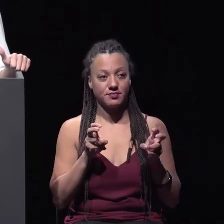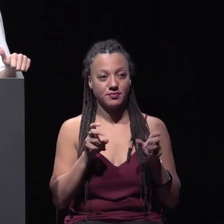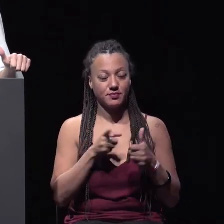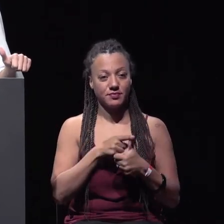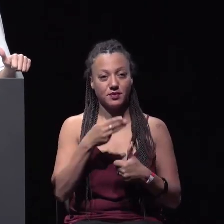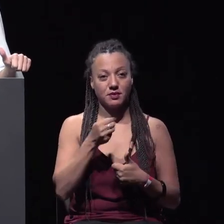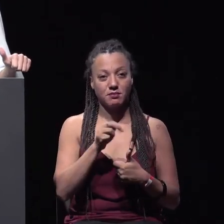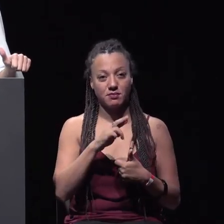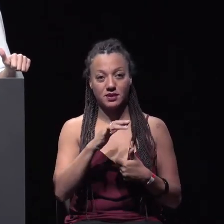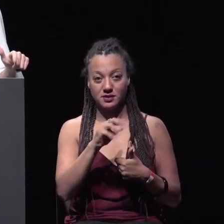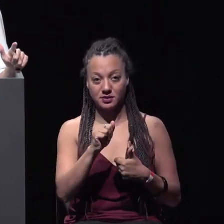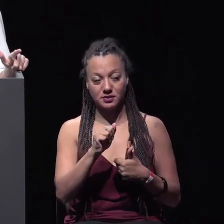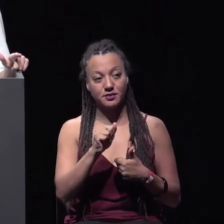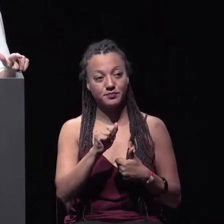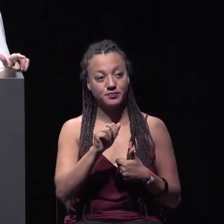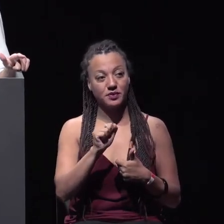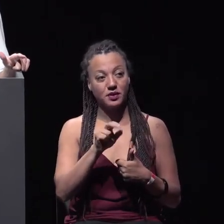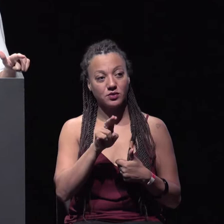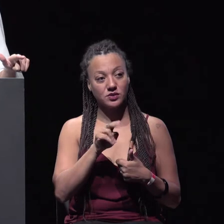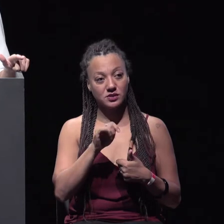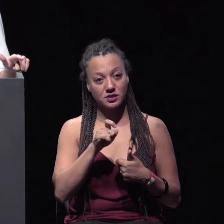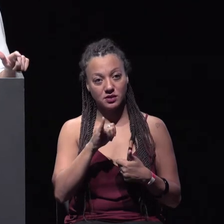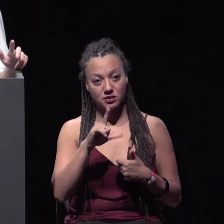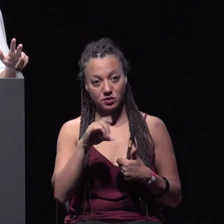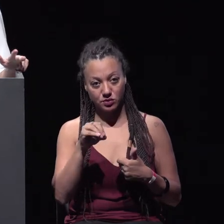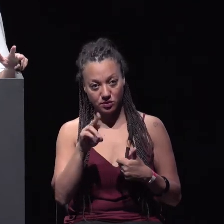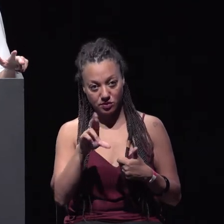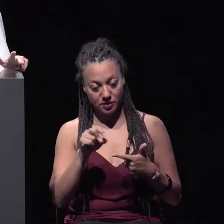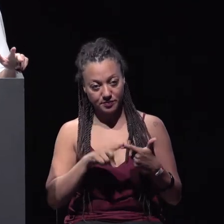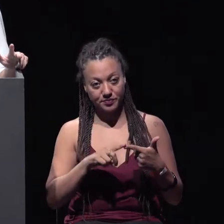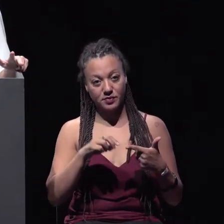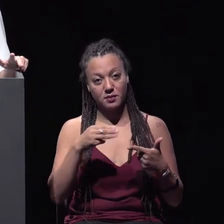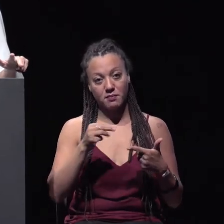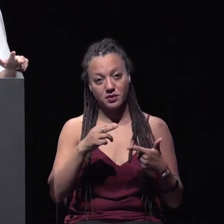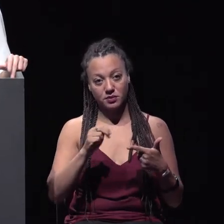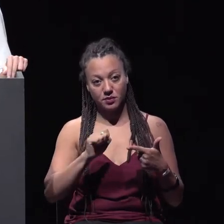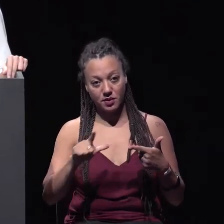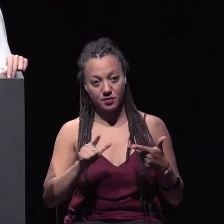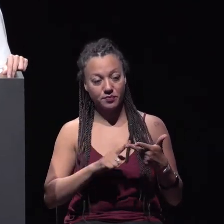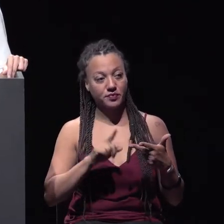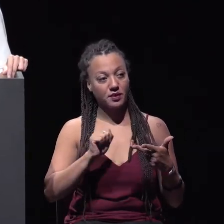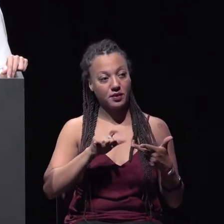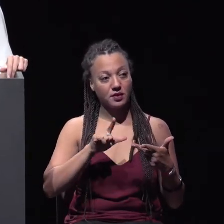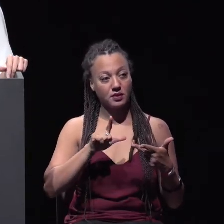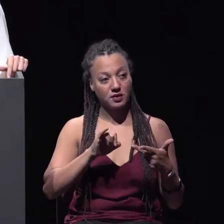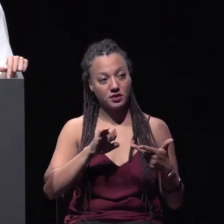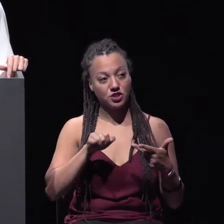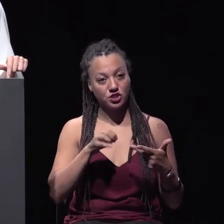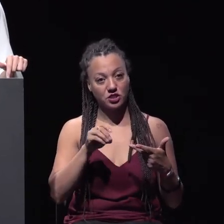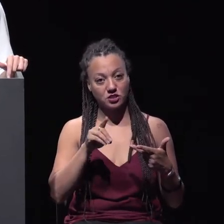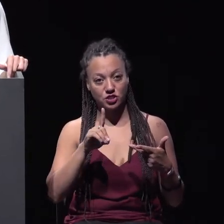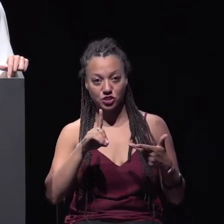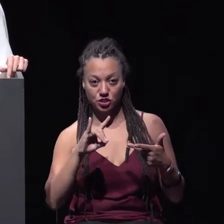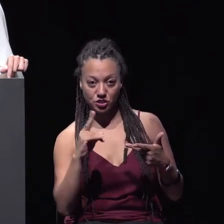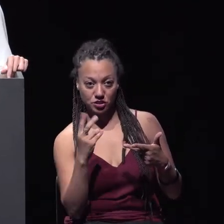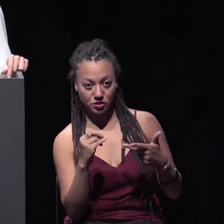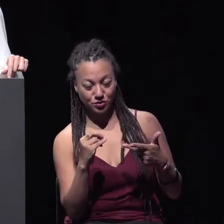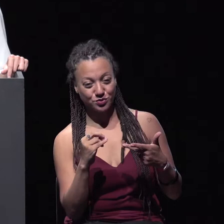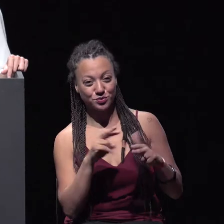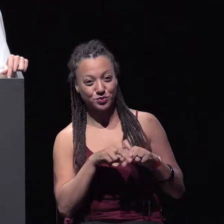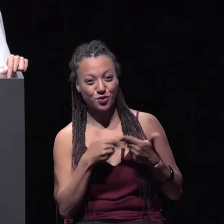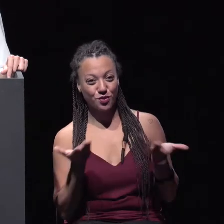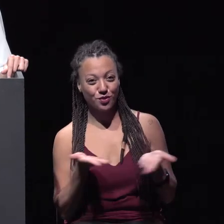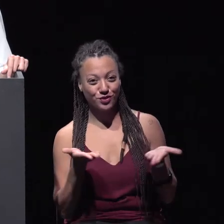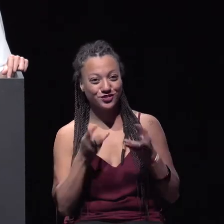da maria auxiliadora da silva a exposição do emanuel araújo ea exposição do aleijadinho é que inclusive a razão pela qual a gente começa